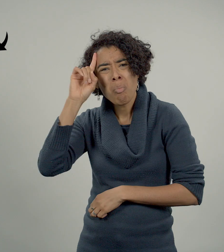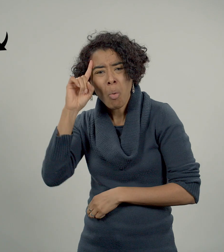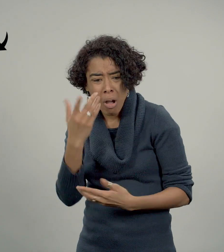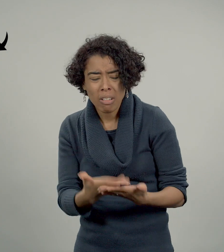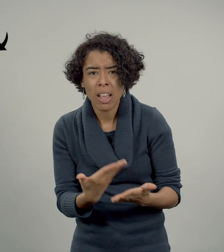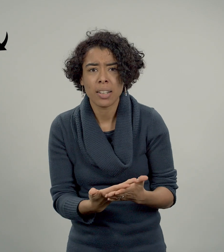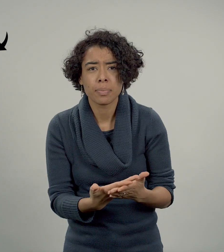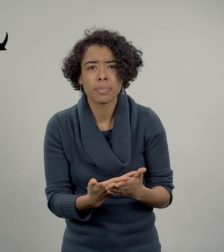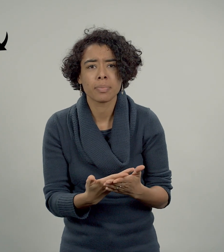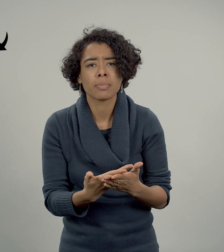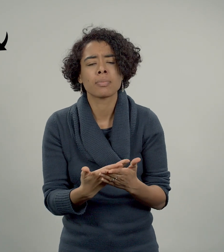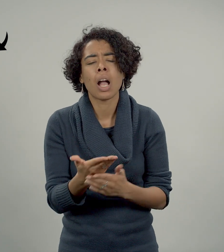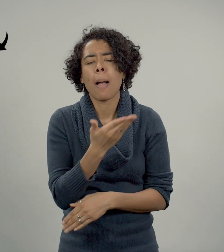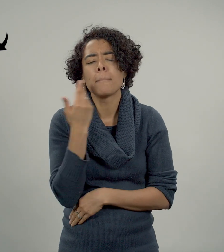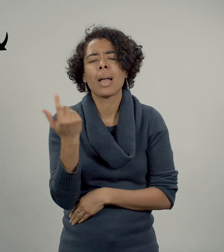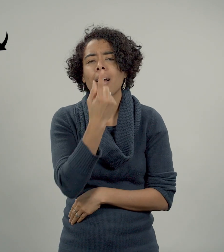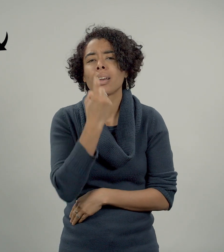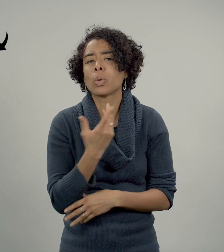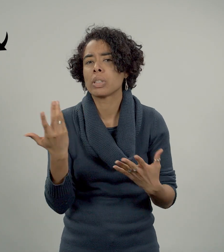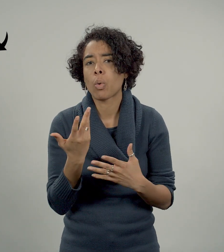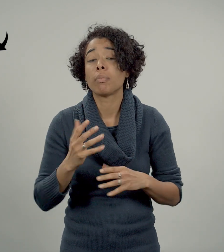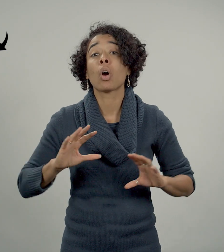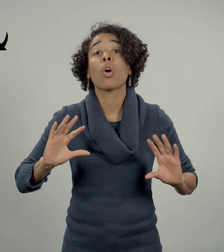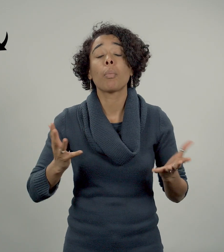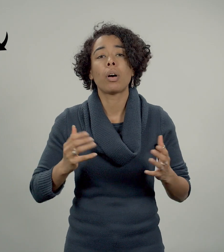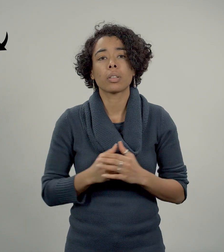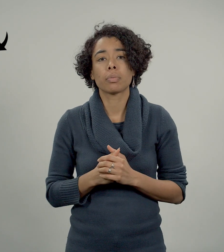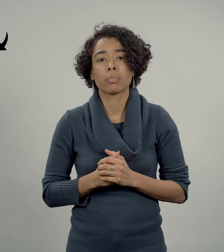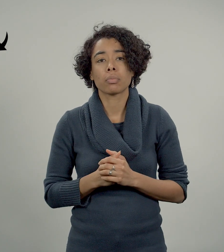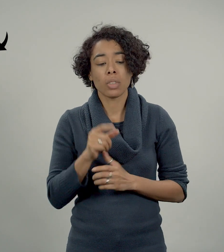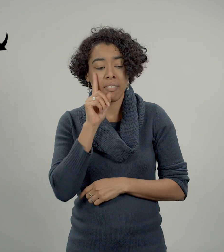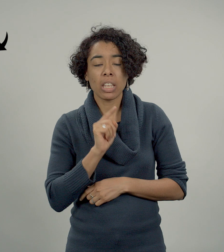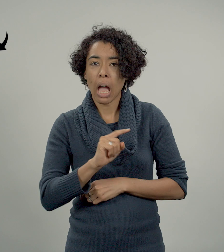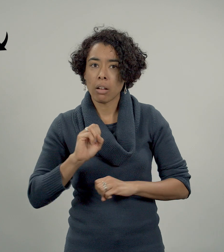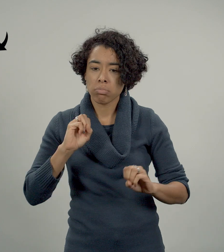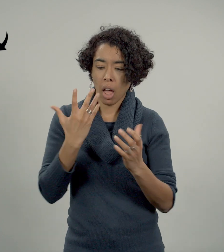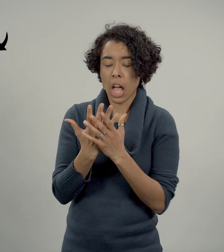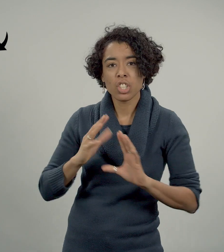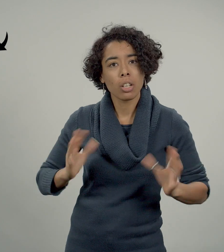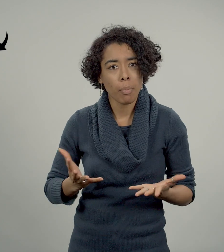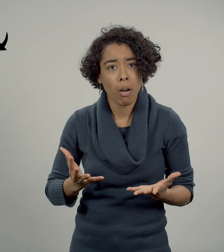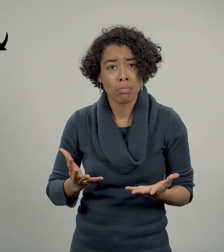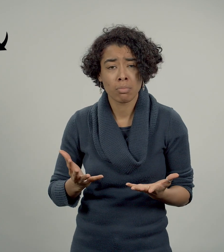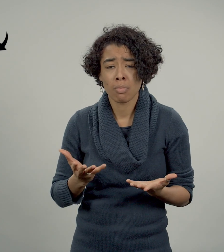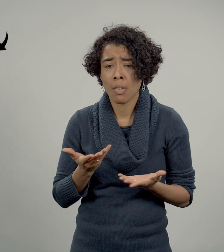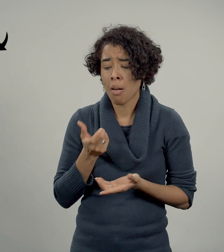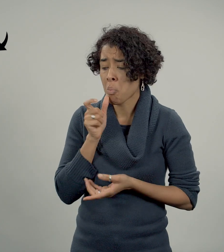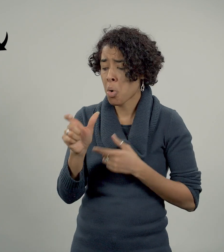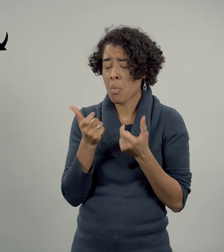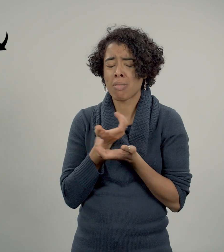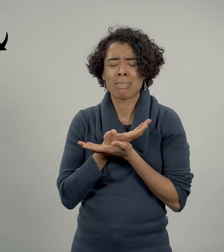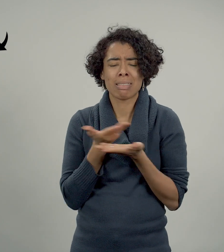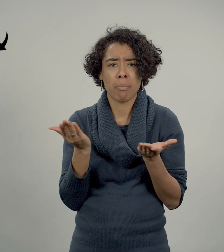pourquoi? Mais posons-nous plutôt la question de comment. Comment a-t-elle réagi? Par de simples mots, malgré